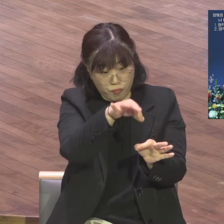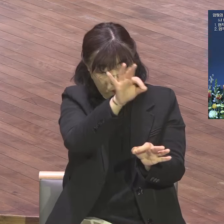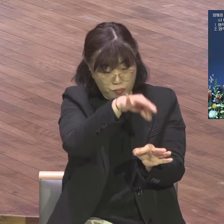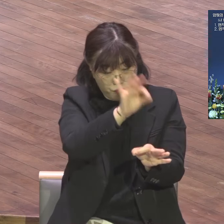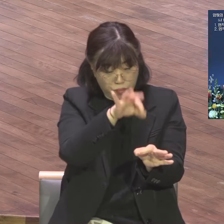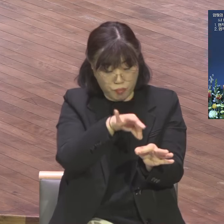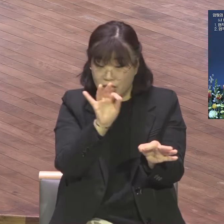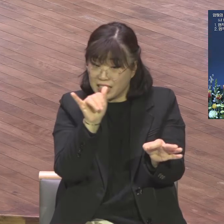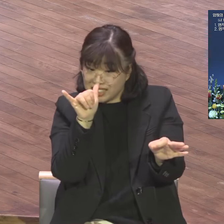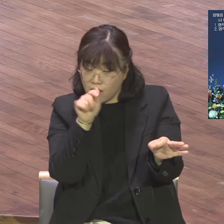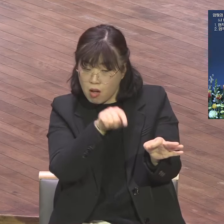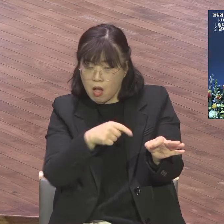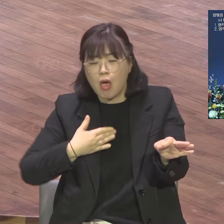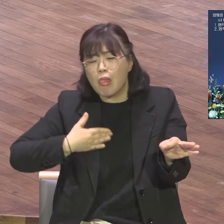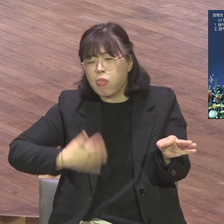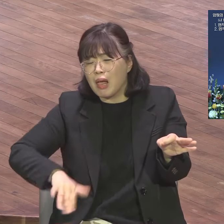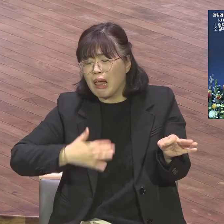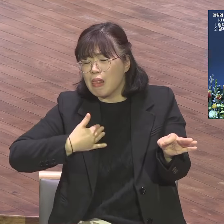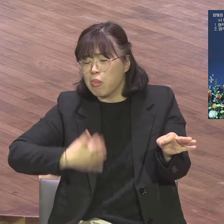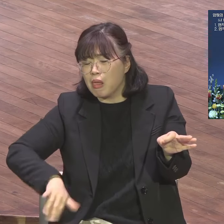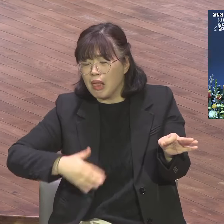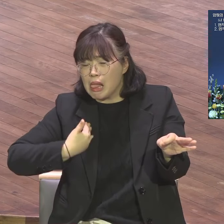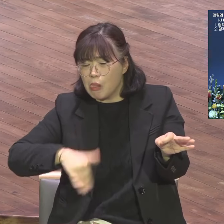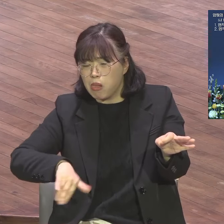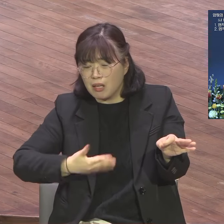스매싱을 탁 했을 때 얼마 가느냐?